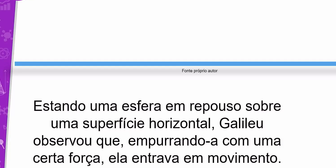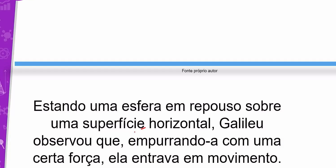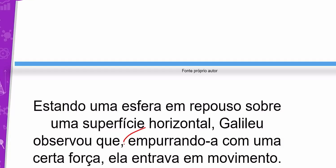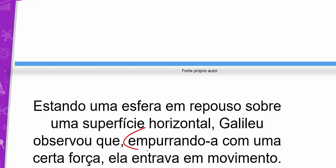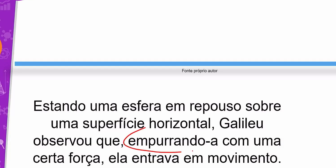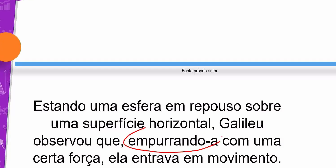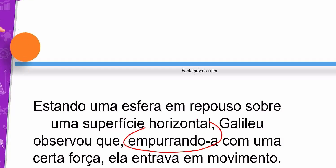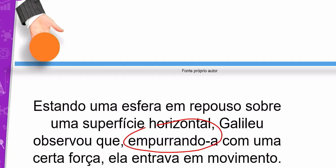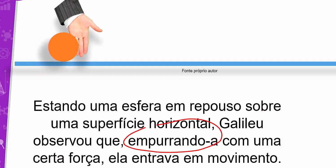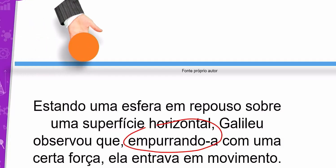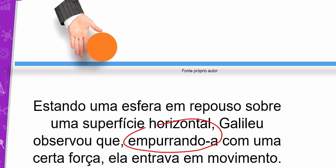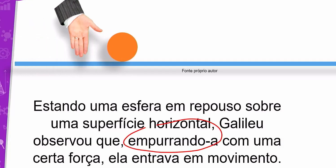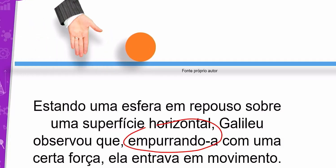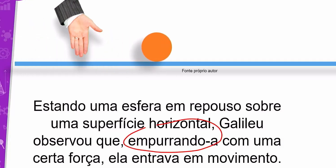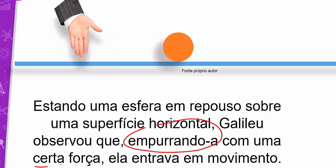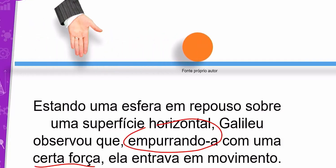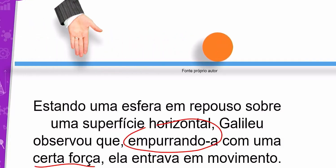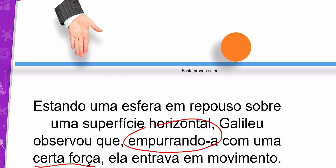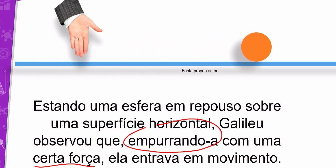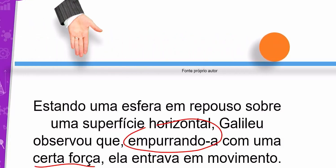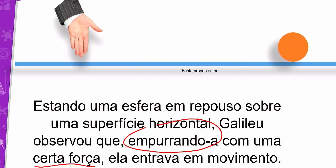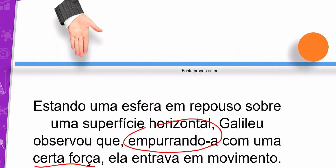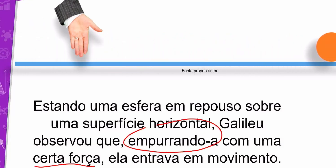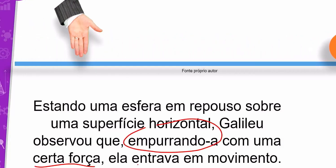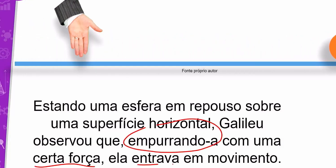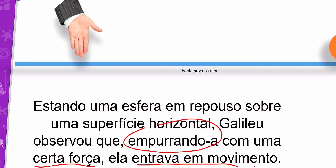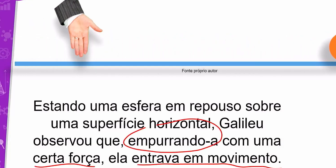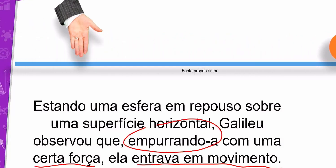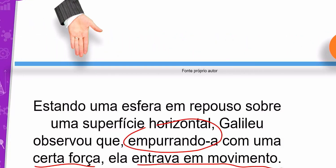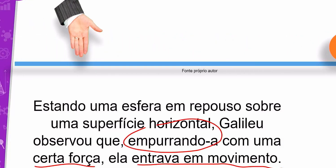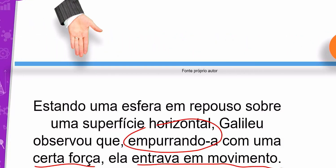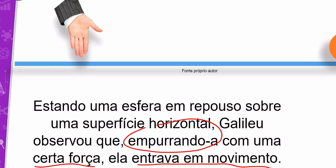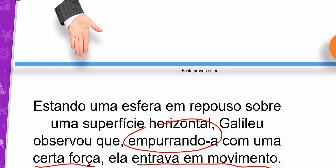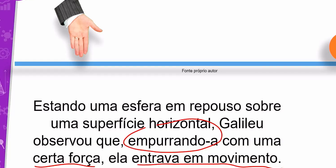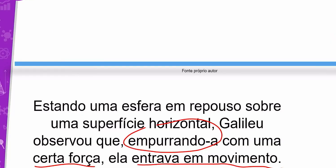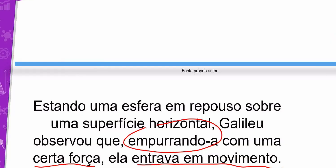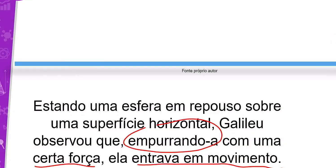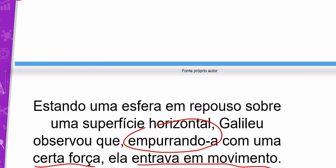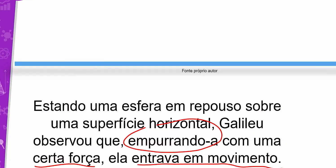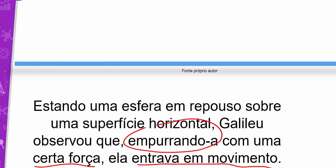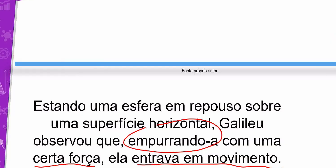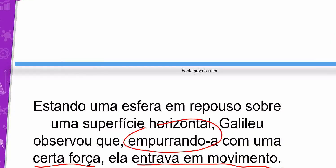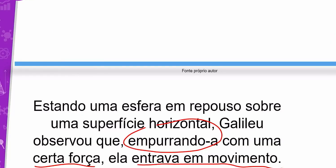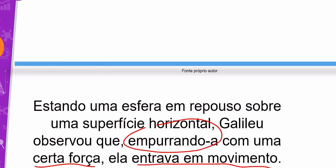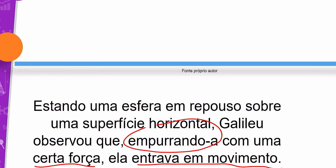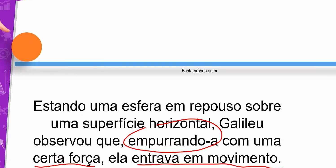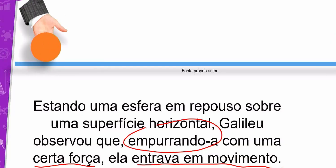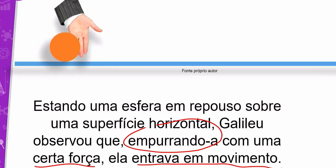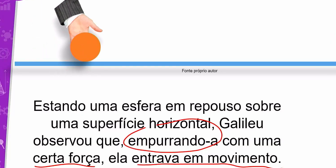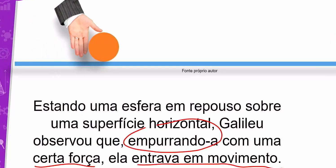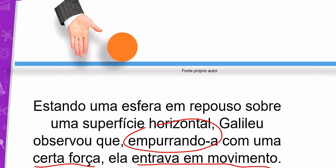quê? Empurrando-a com uma certa força, ela entrava em movimento. Ok, que é natural, né?